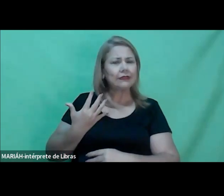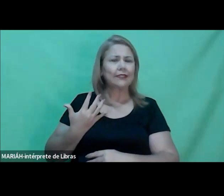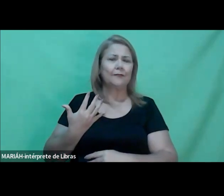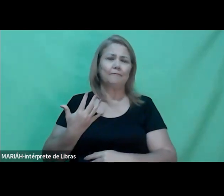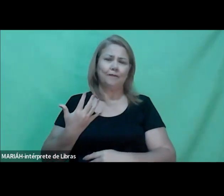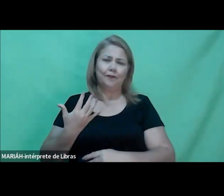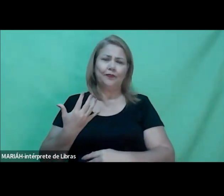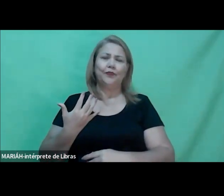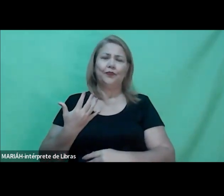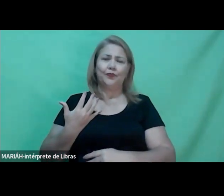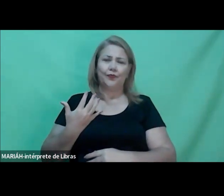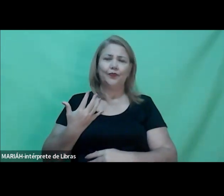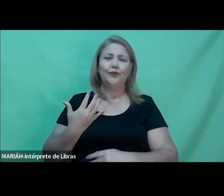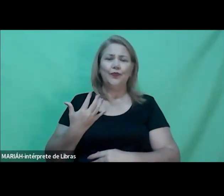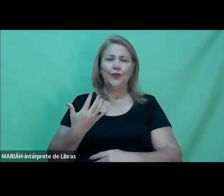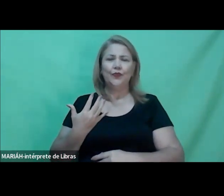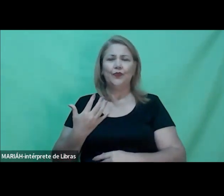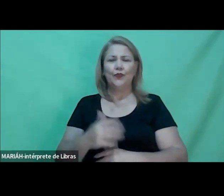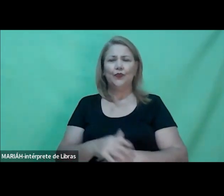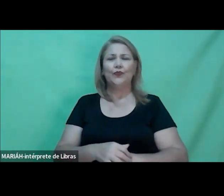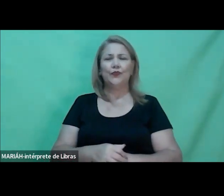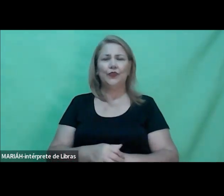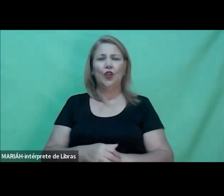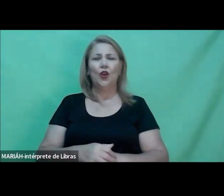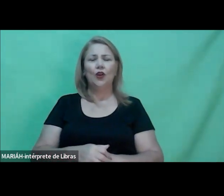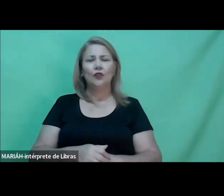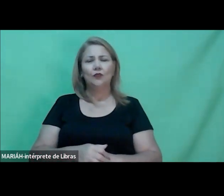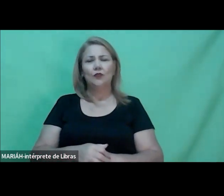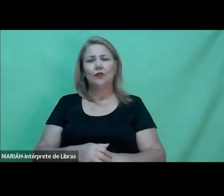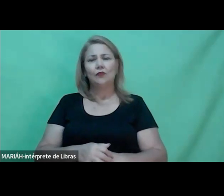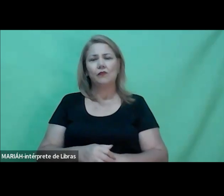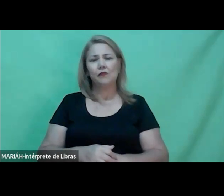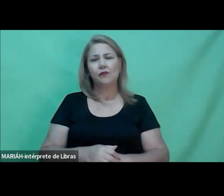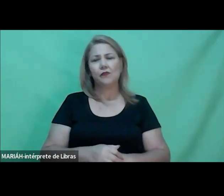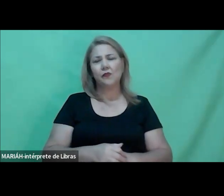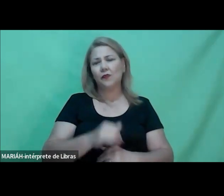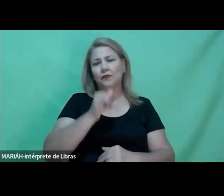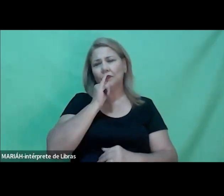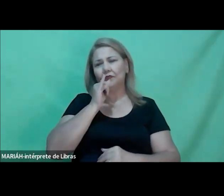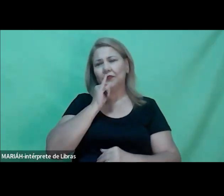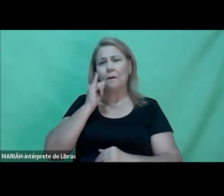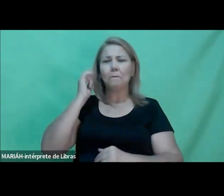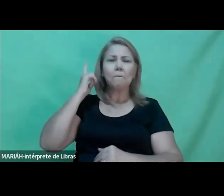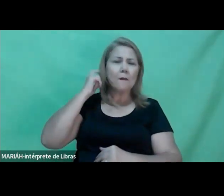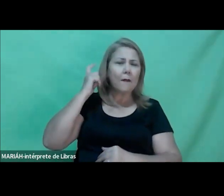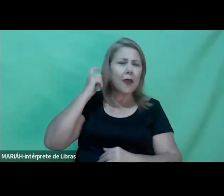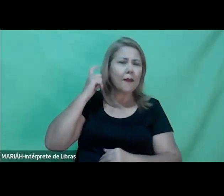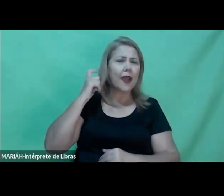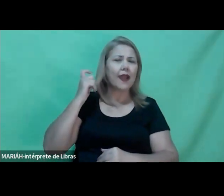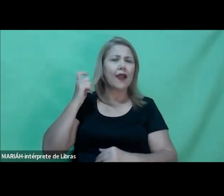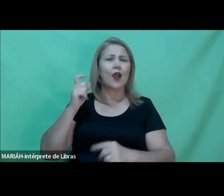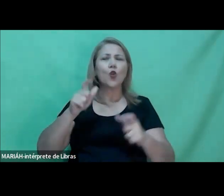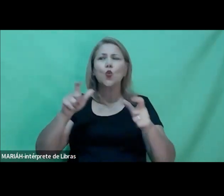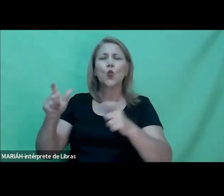describir en lo que se oye o en lo que suena por ejemplo eh sonidos que se producen en el lugar donde